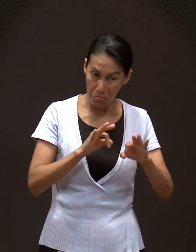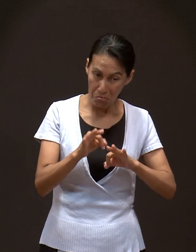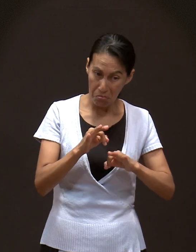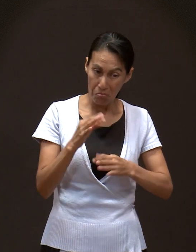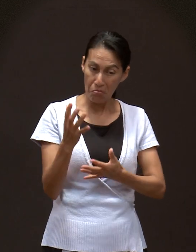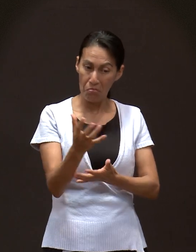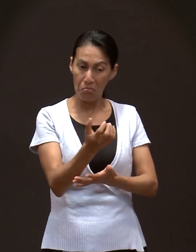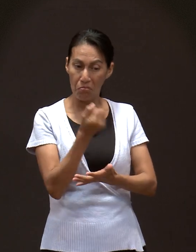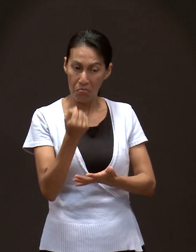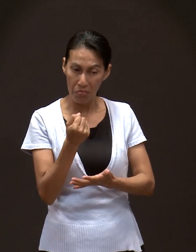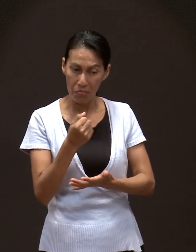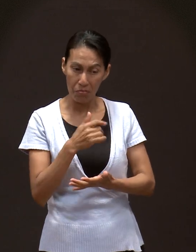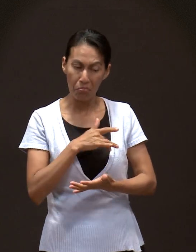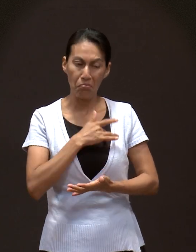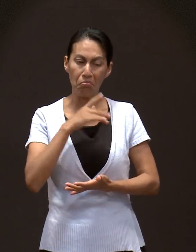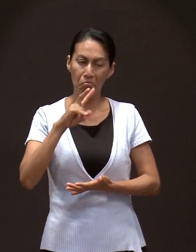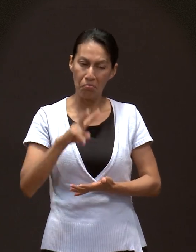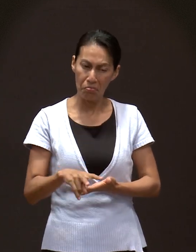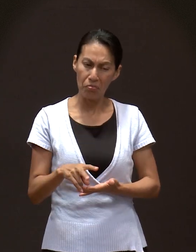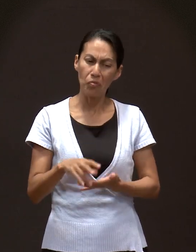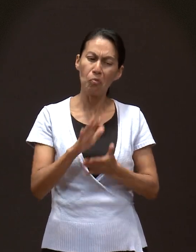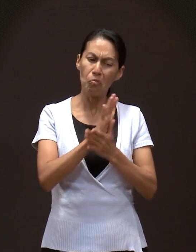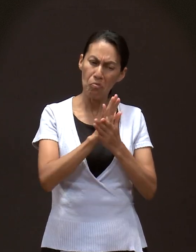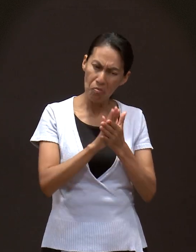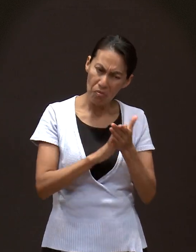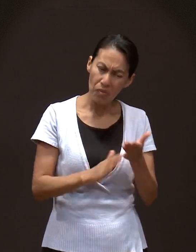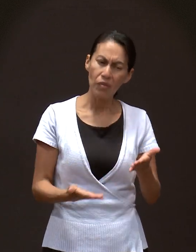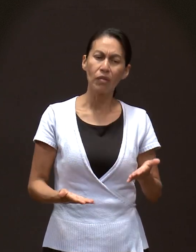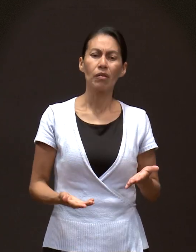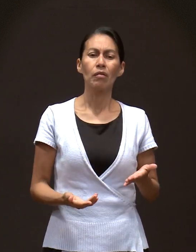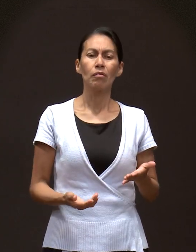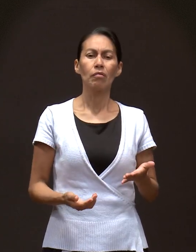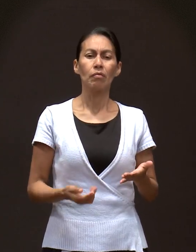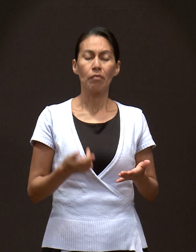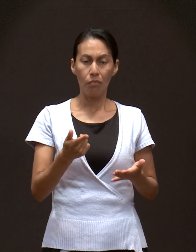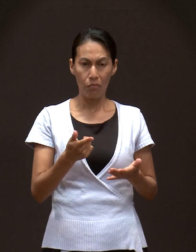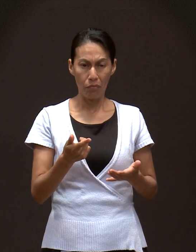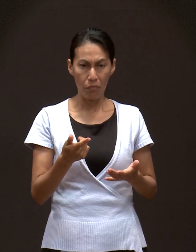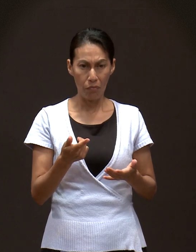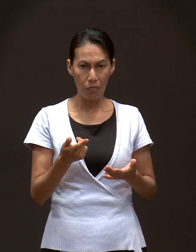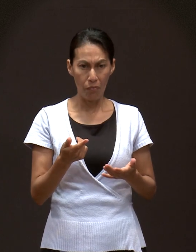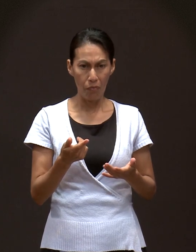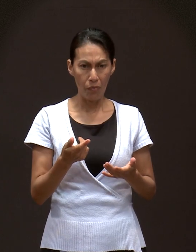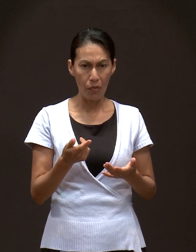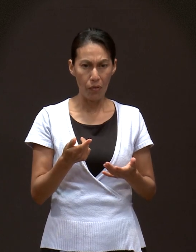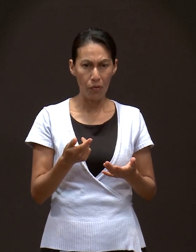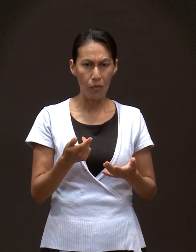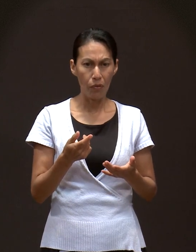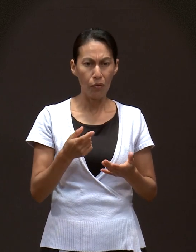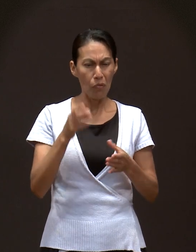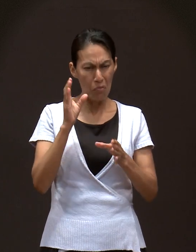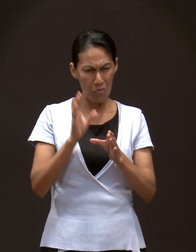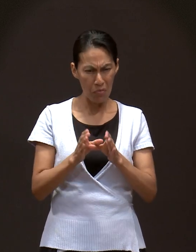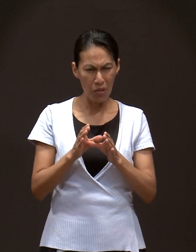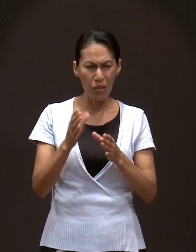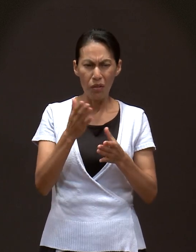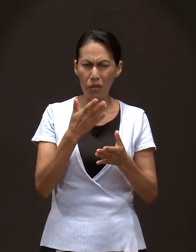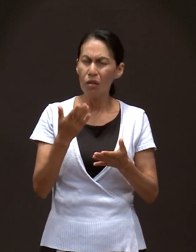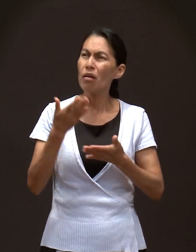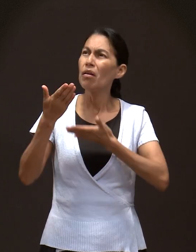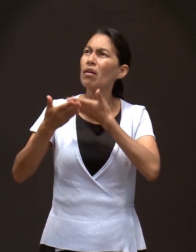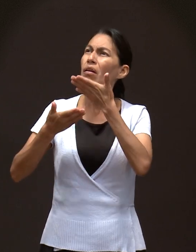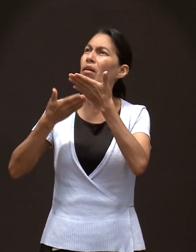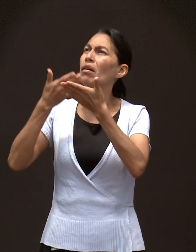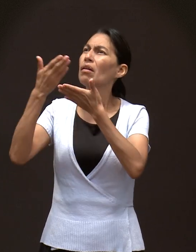intentando ganarte la vida de una manera honesta. Estás intentando, pues, financiar y seguir tu